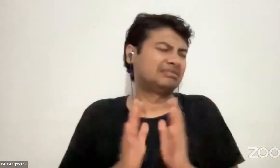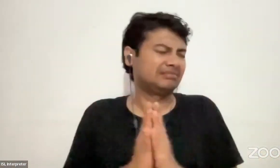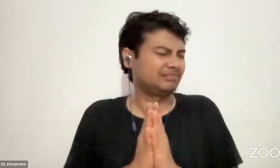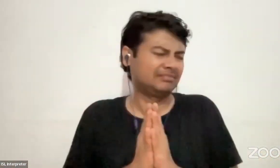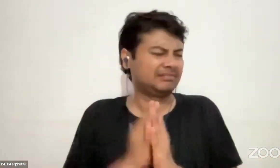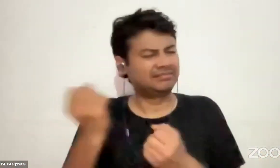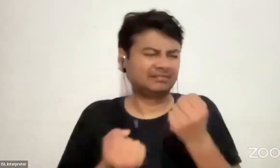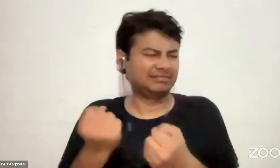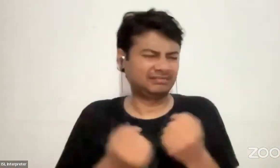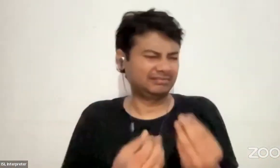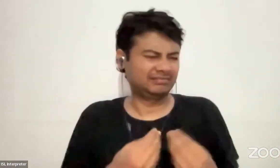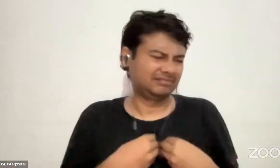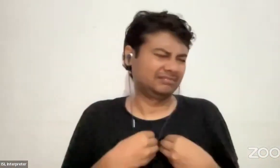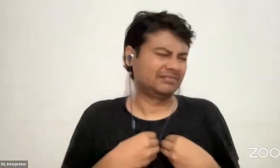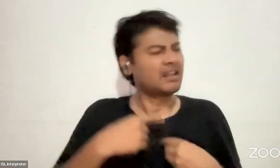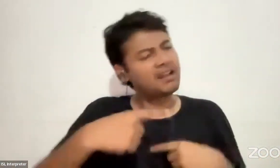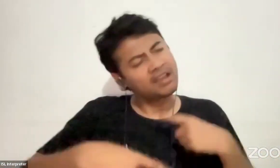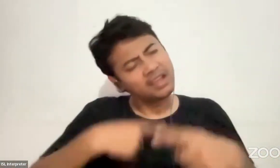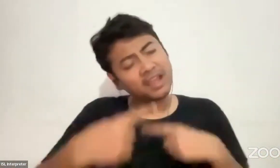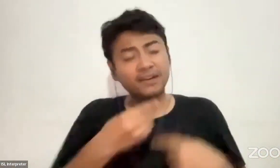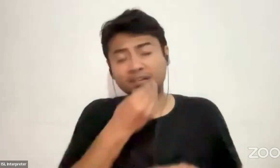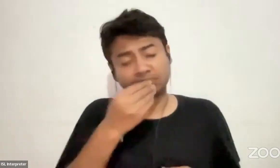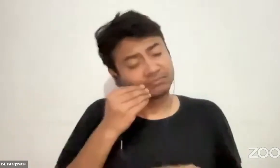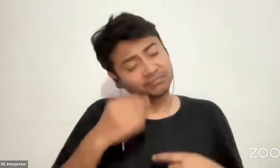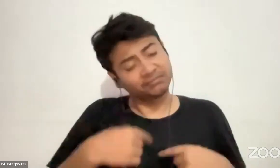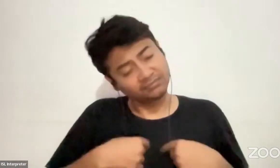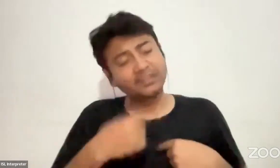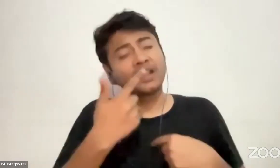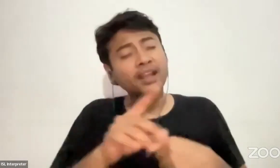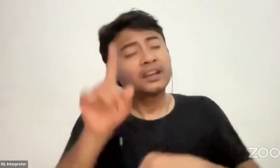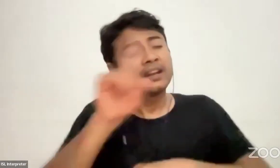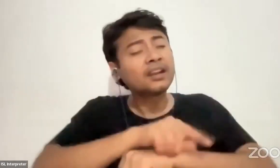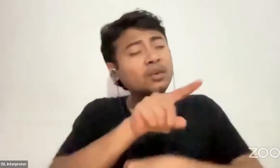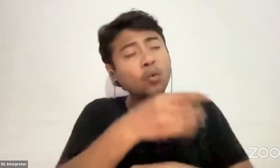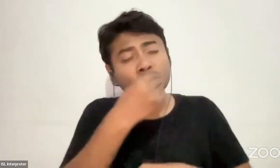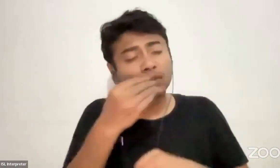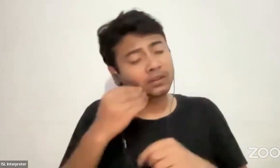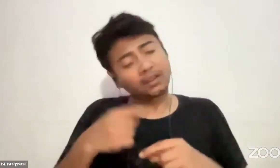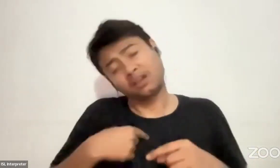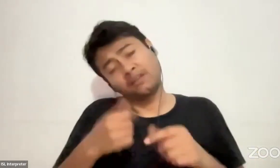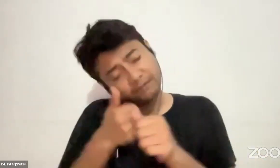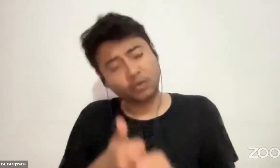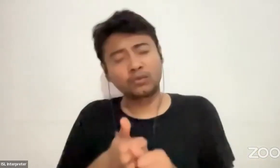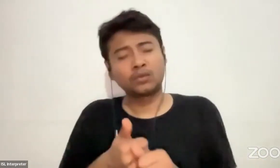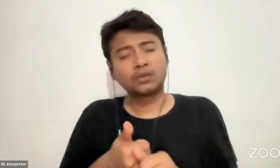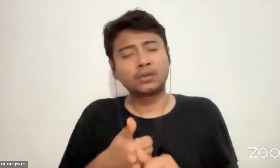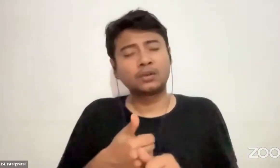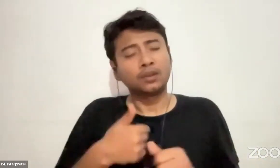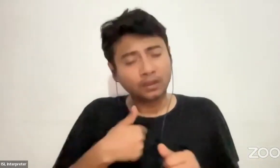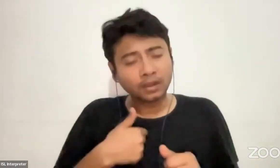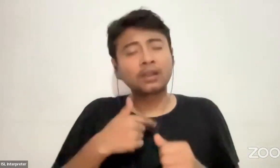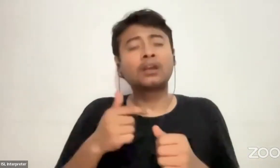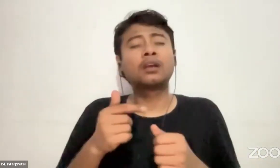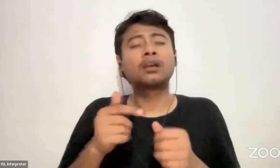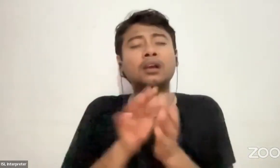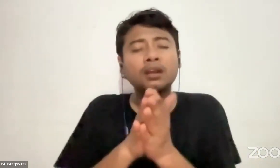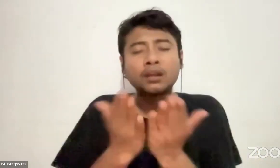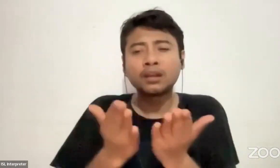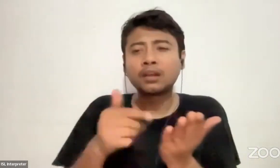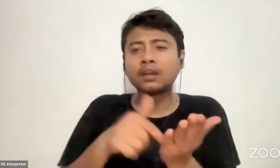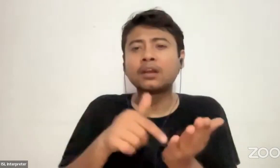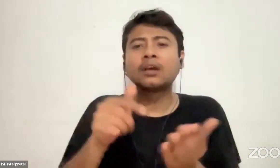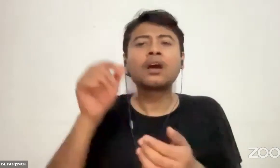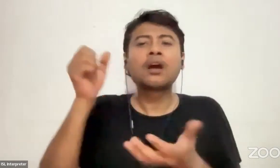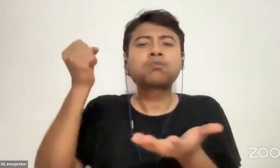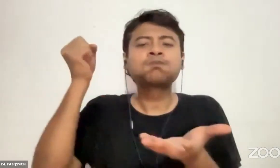से जाऊंगा, व्रत करूंगा, हनुमान चालीसा का पाठ करूंगा, फिर क्या होगा मुझे एक दिन गाड़ी मिल जाएगी, हनुमान